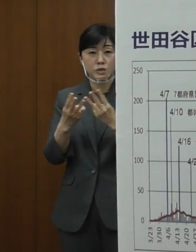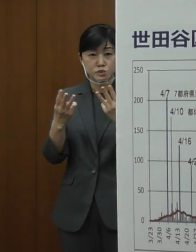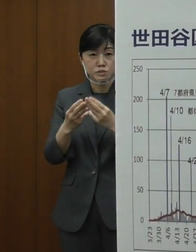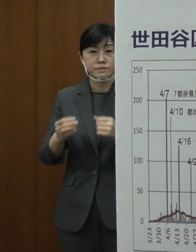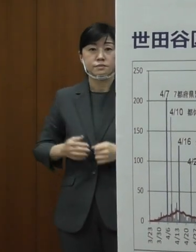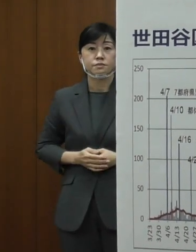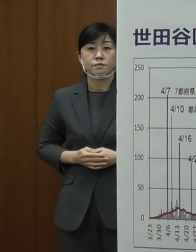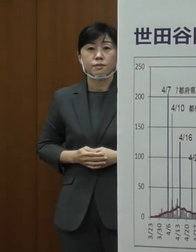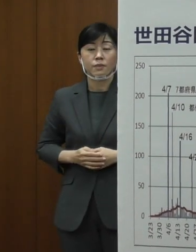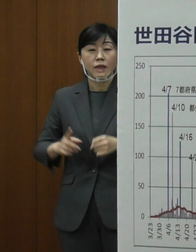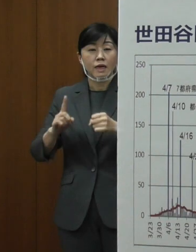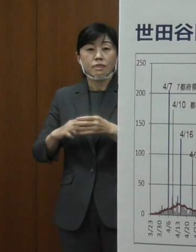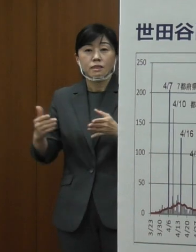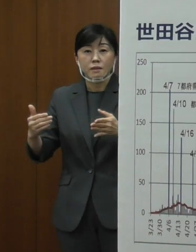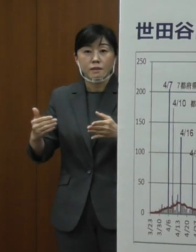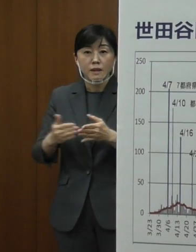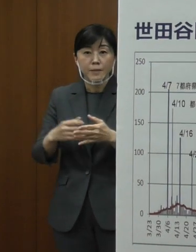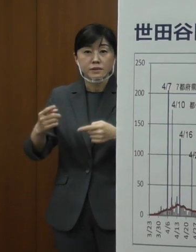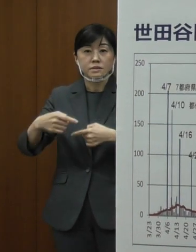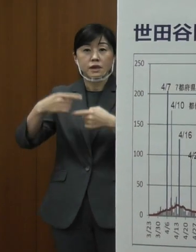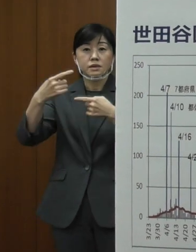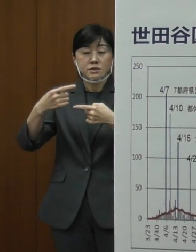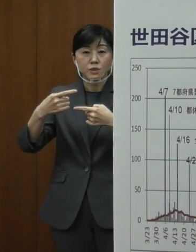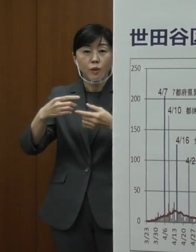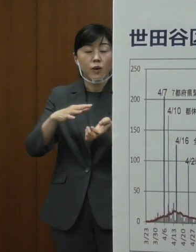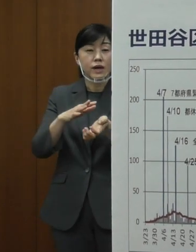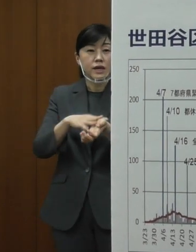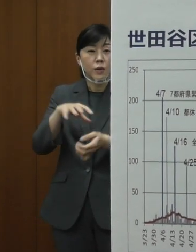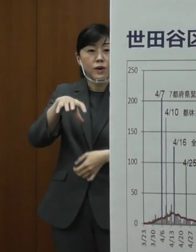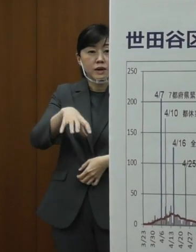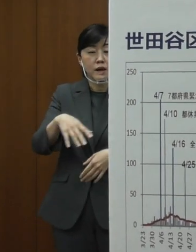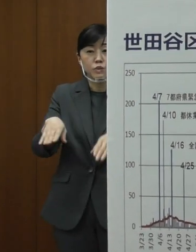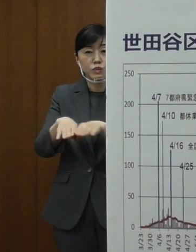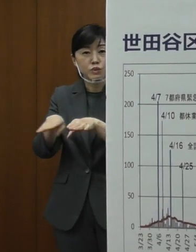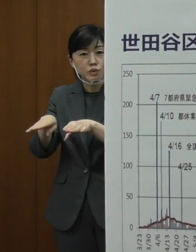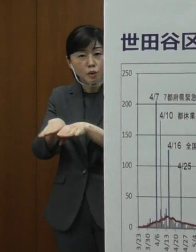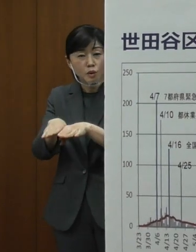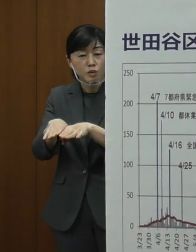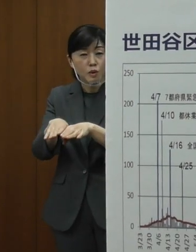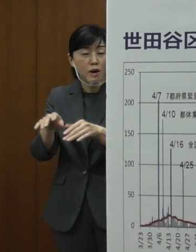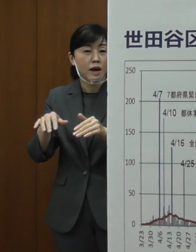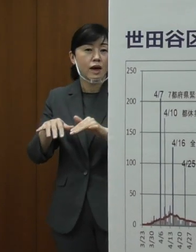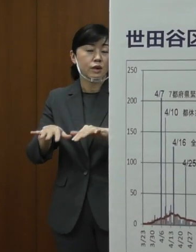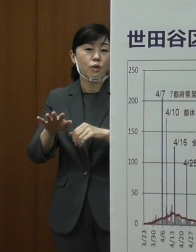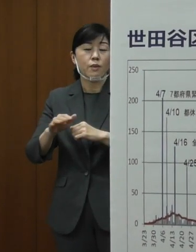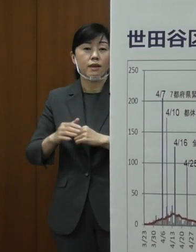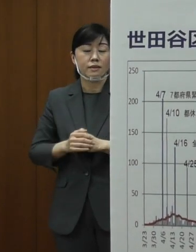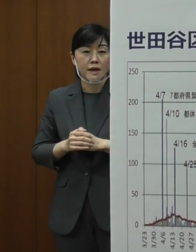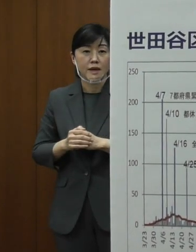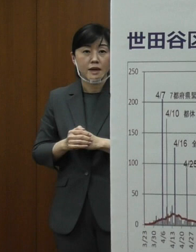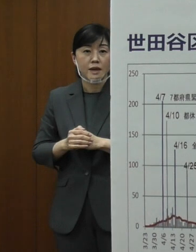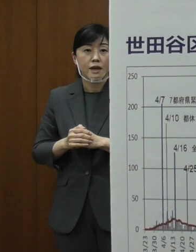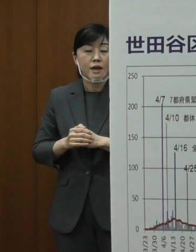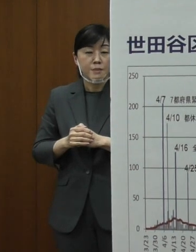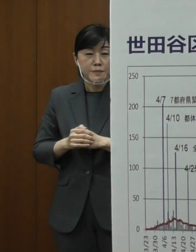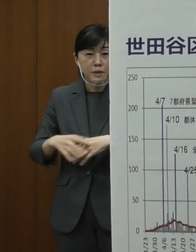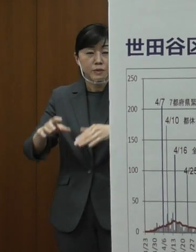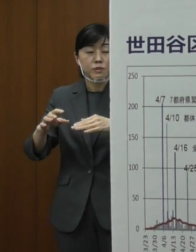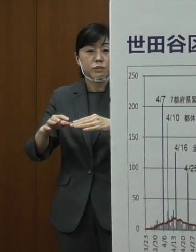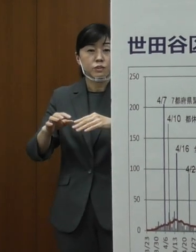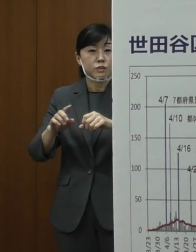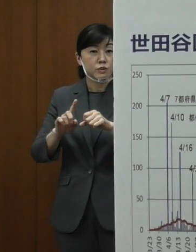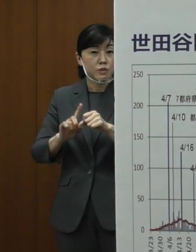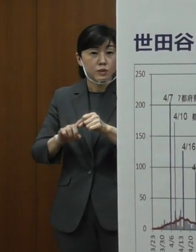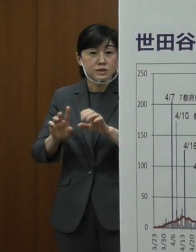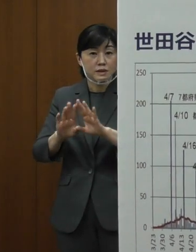医療機関の休業、この影響もあって年明けに集中した感染届の事務